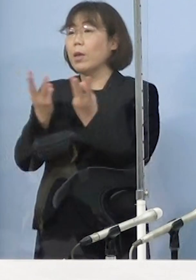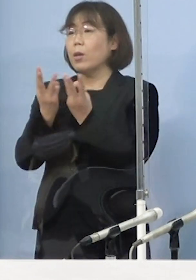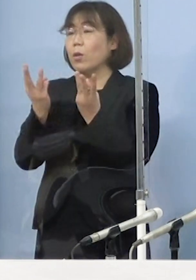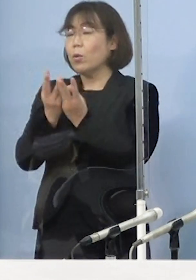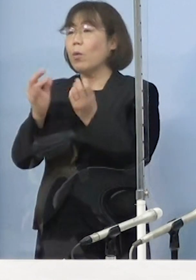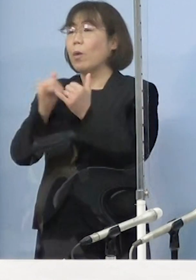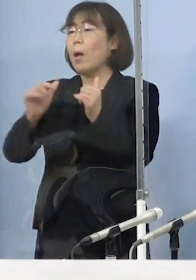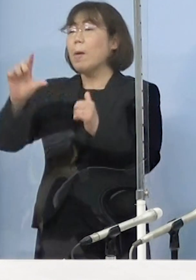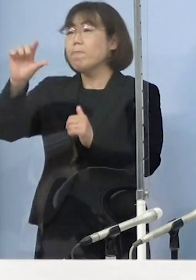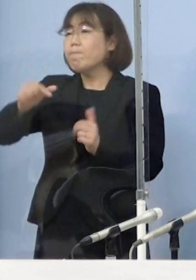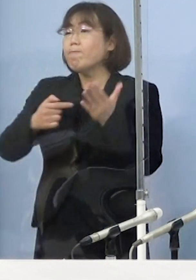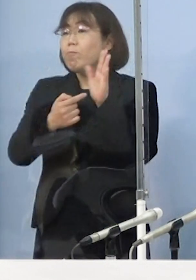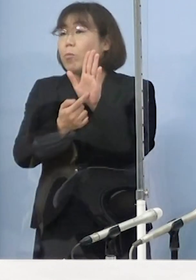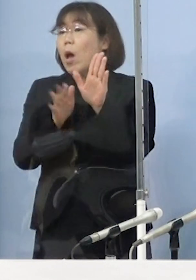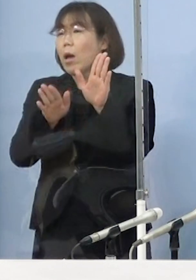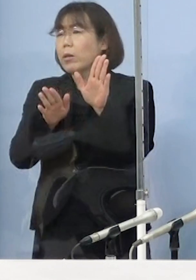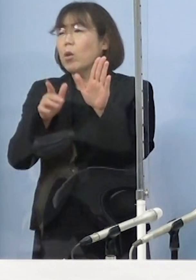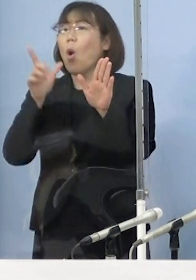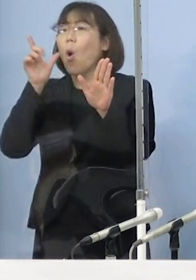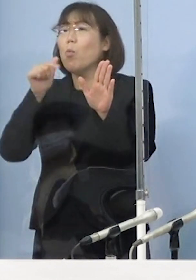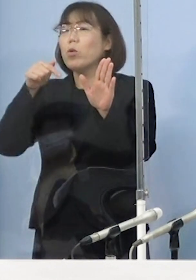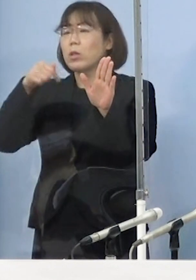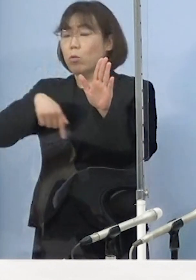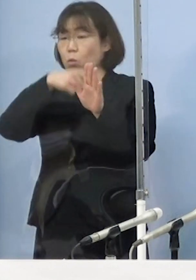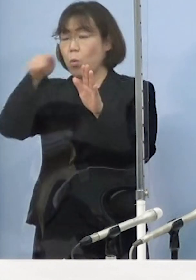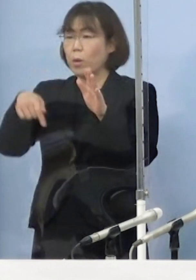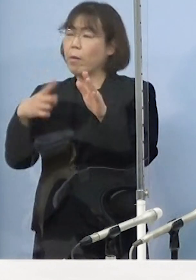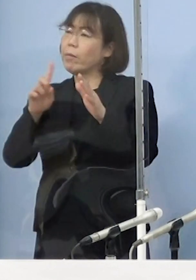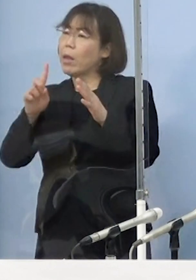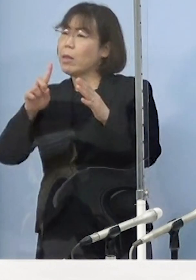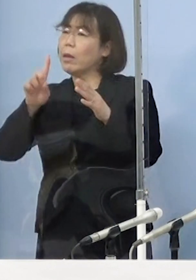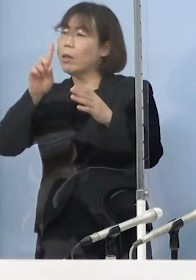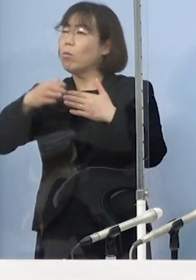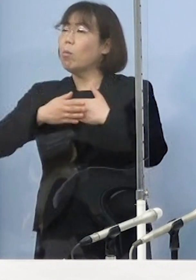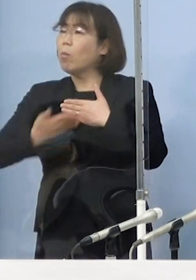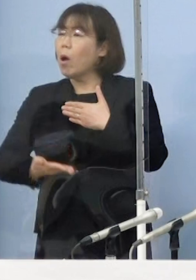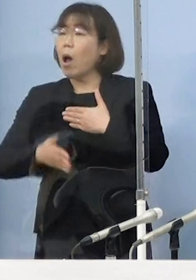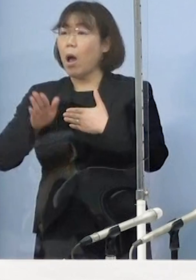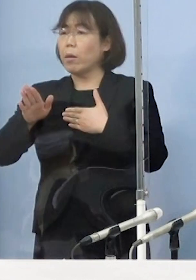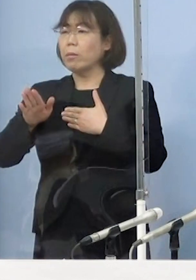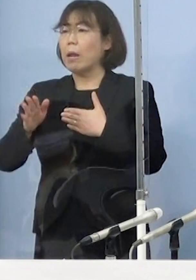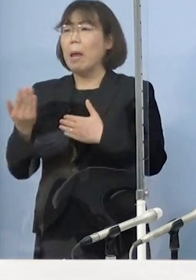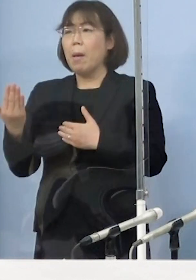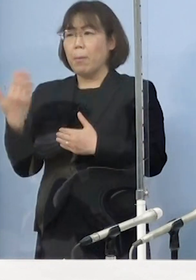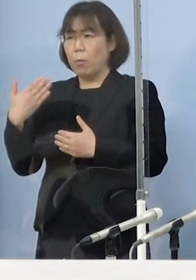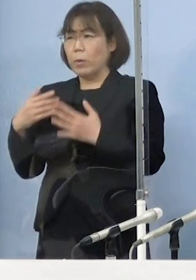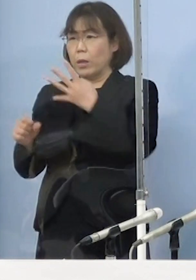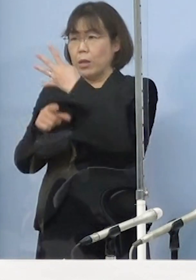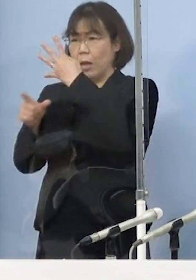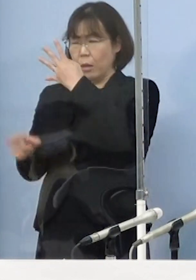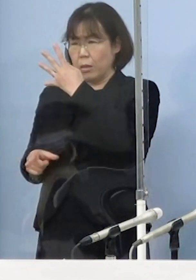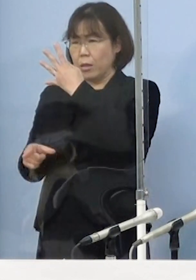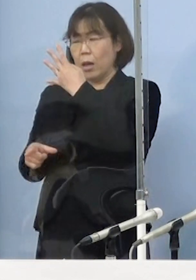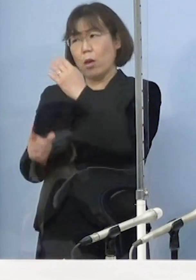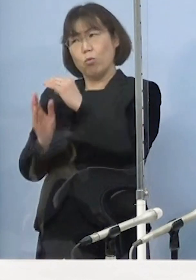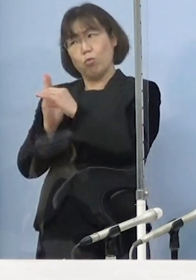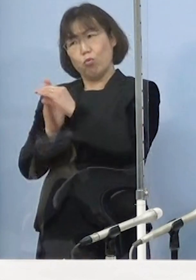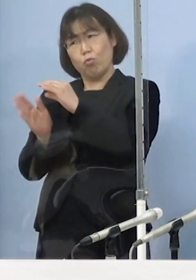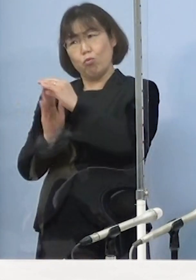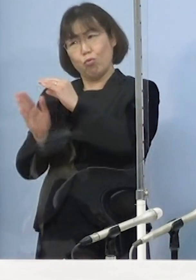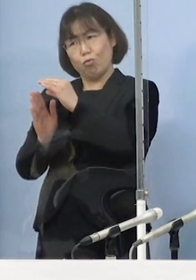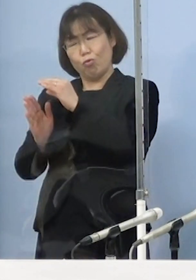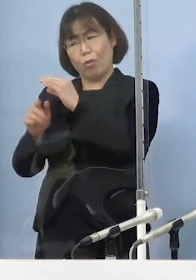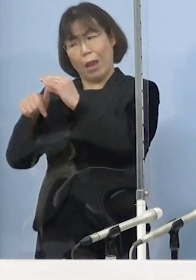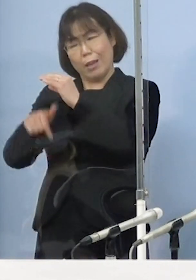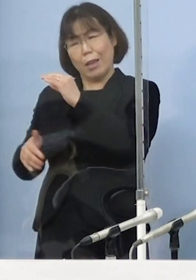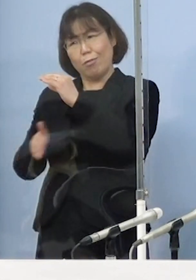ので、どれか一つが欠けた途端にまた再びあの4月の中旬あるいは